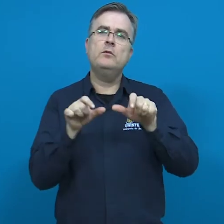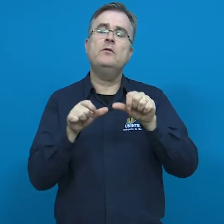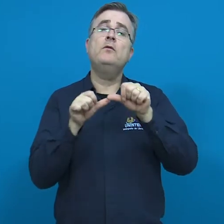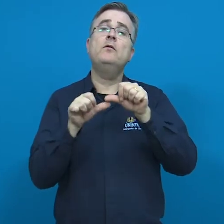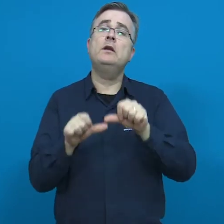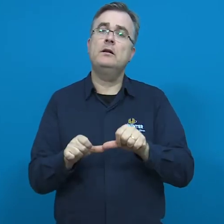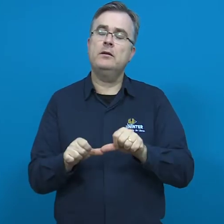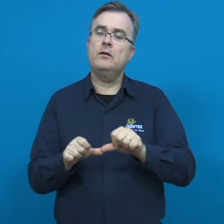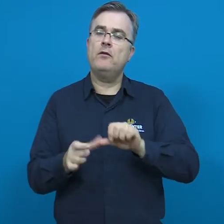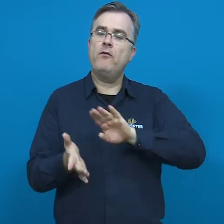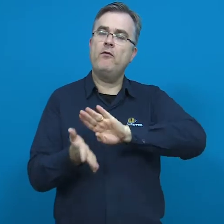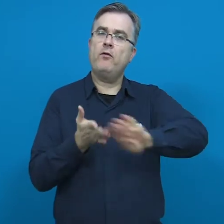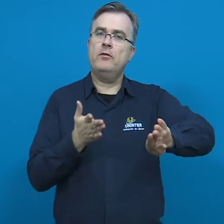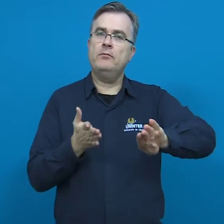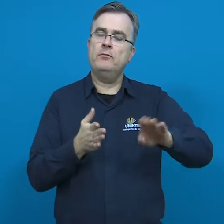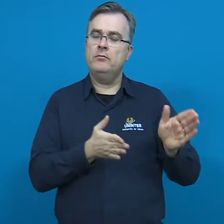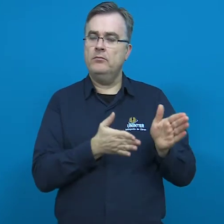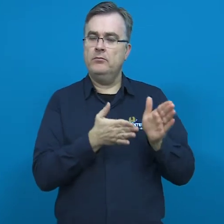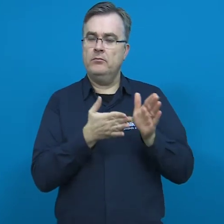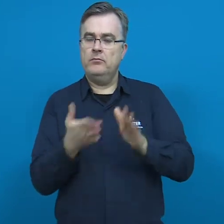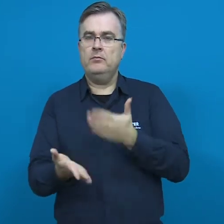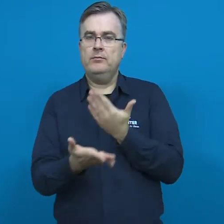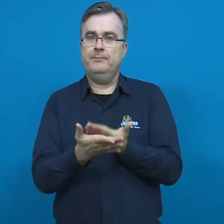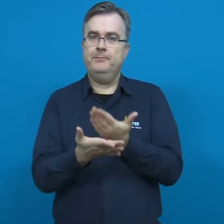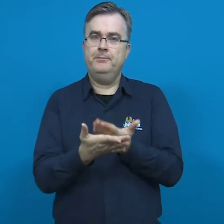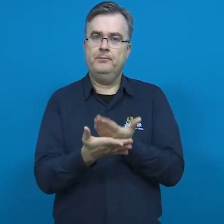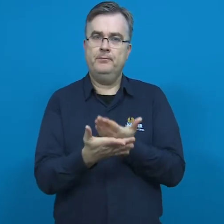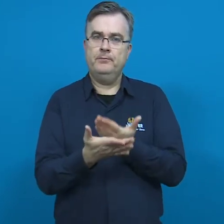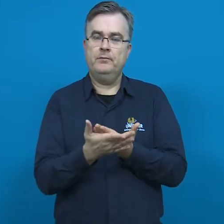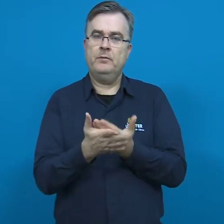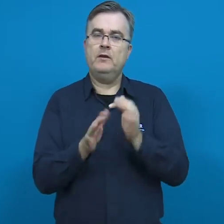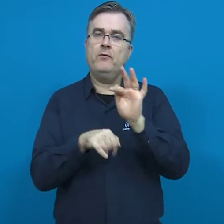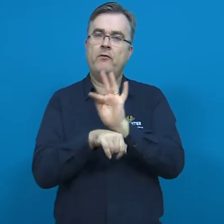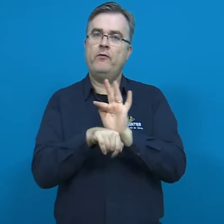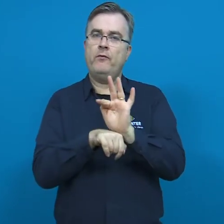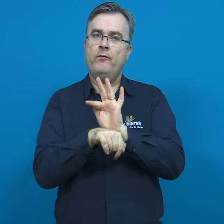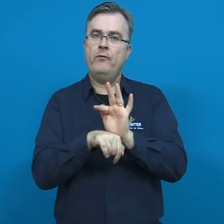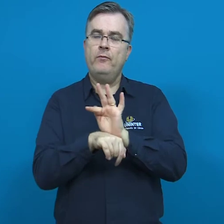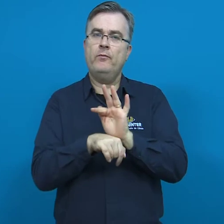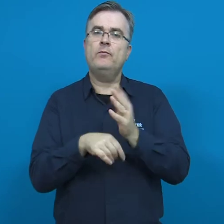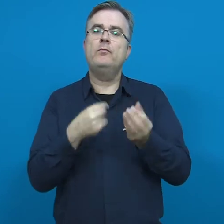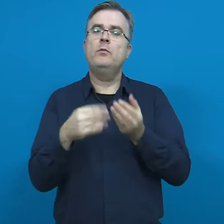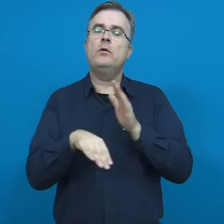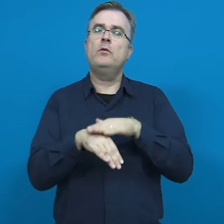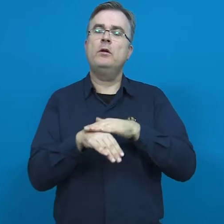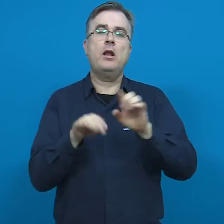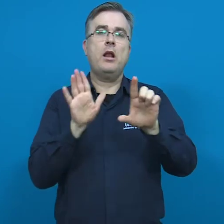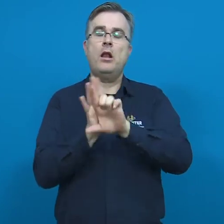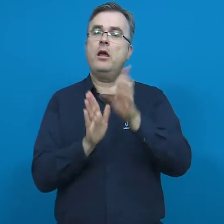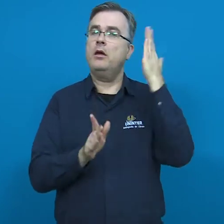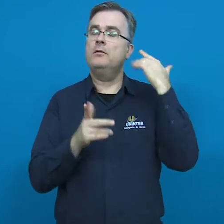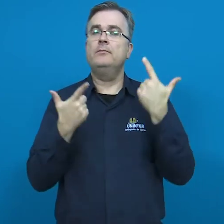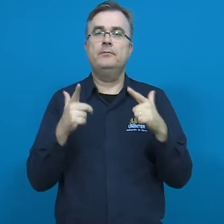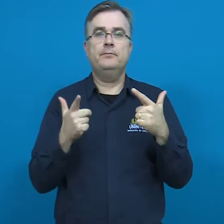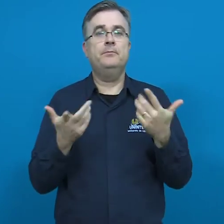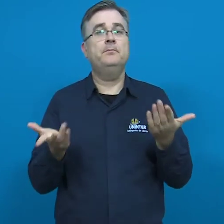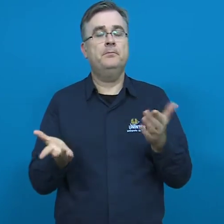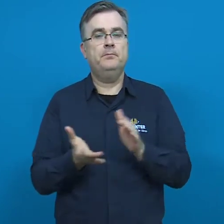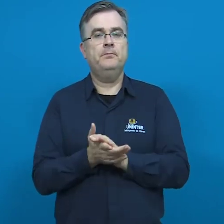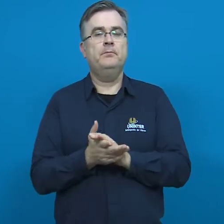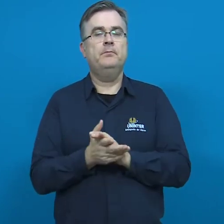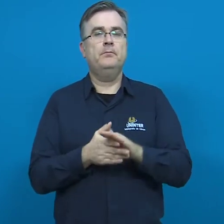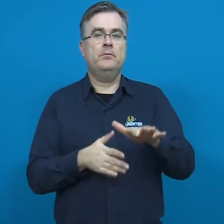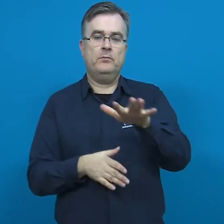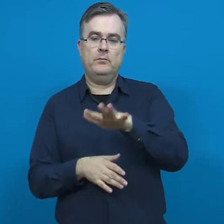quantas pessoas ficaram fora do processo de escolarização formal enquanto essa lei não existia, né?